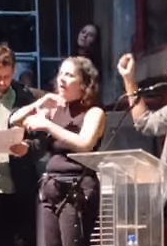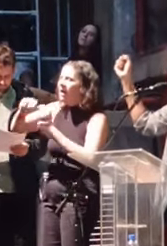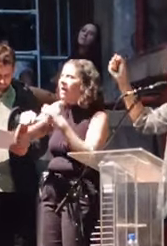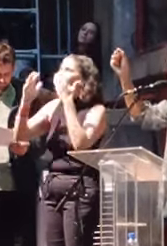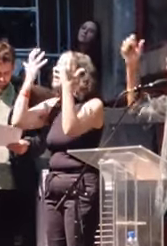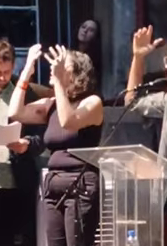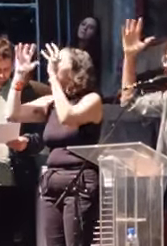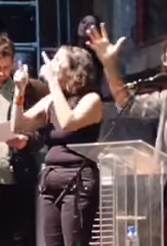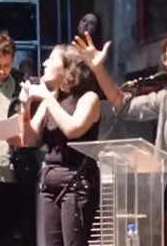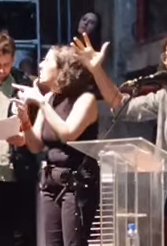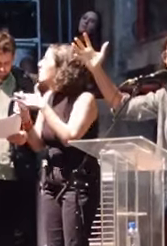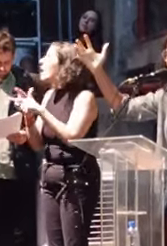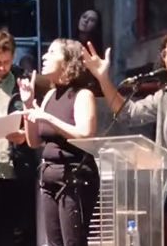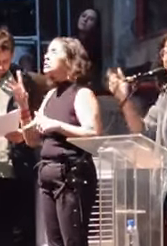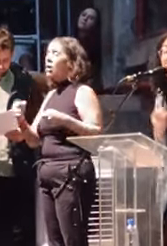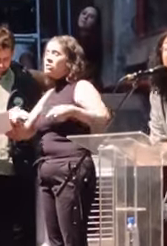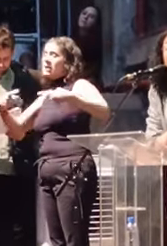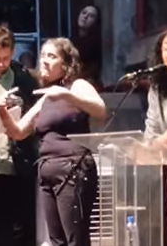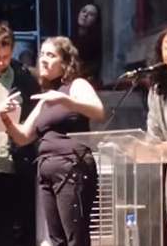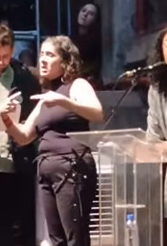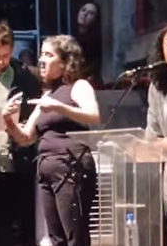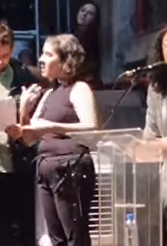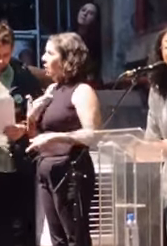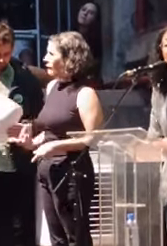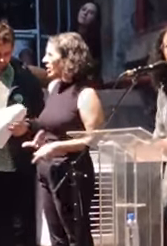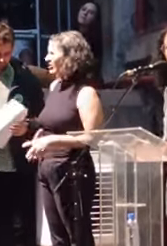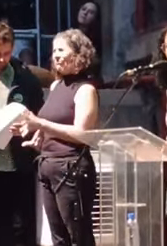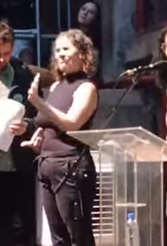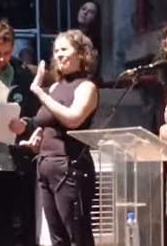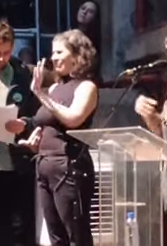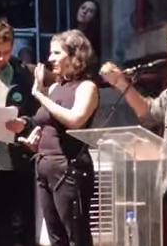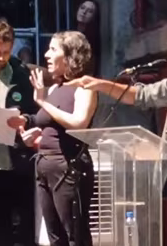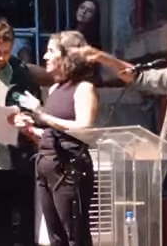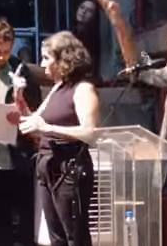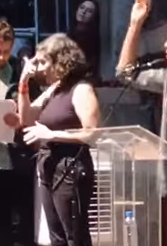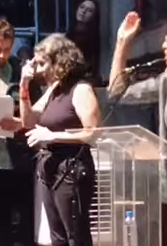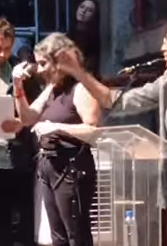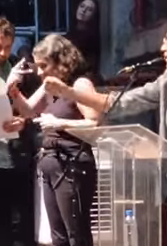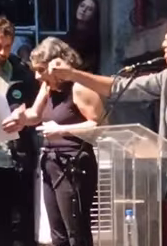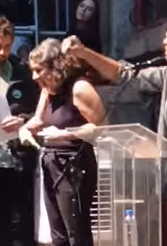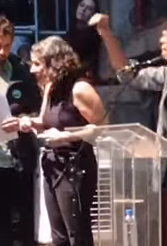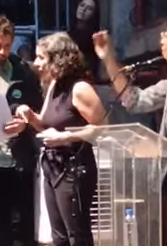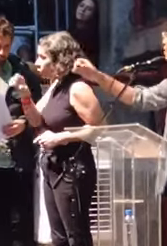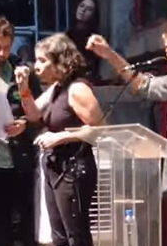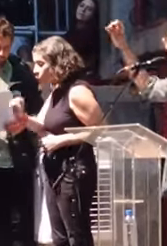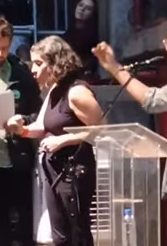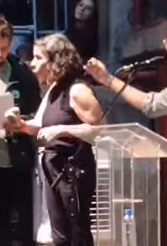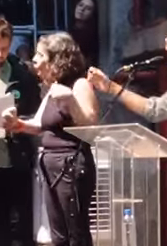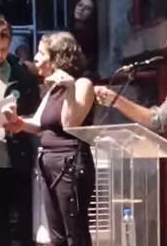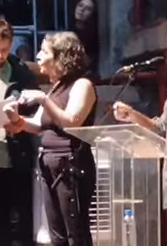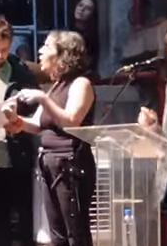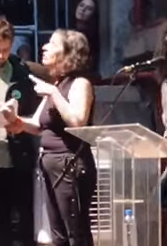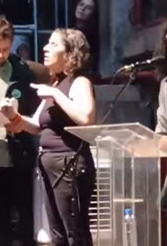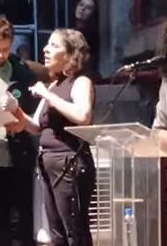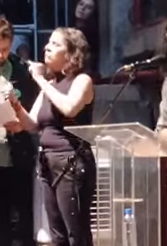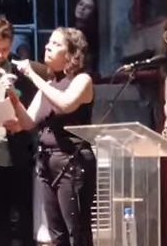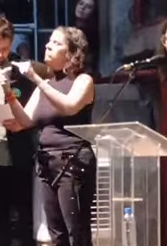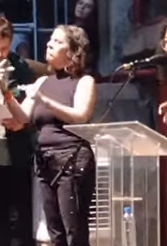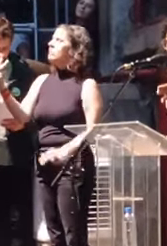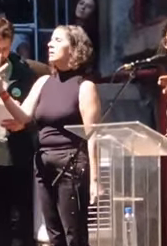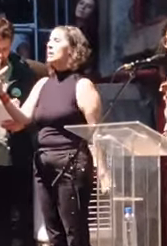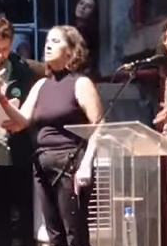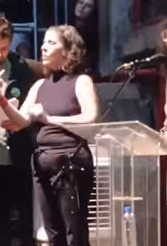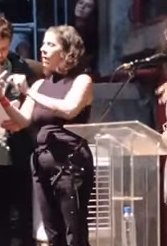desafio de governança, de políticas públicas. Mas quando a gente fala do Sul Global, a gente está colocando mais três elementos na mesa. A gente está